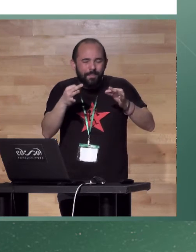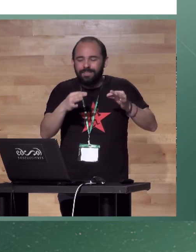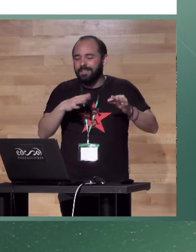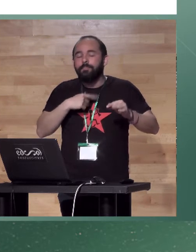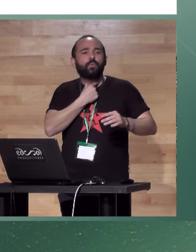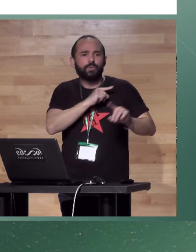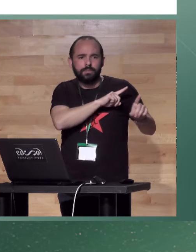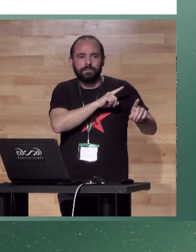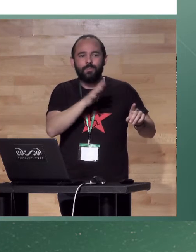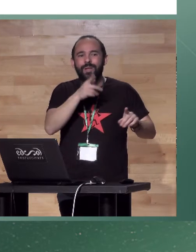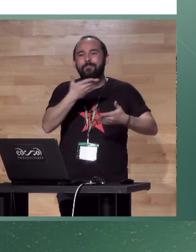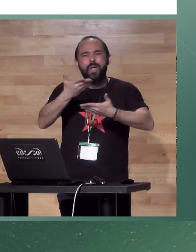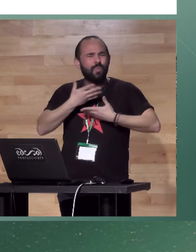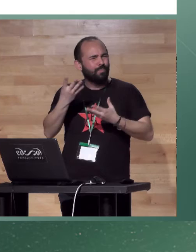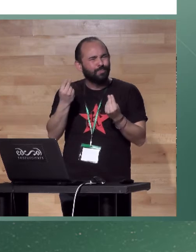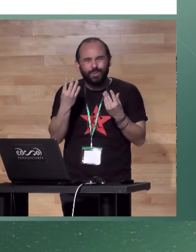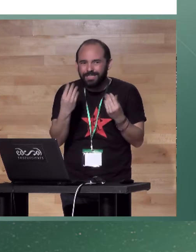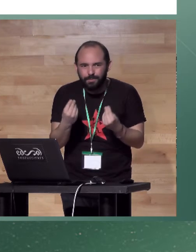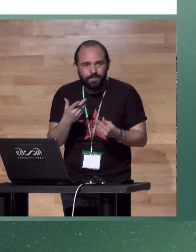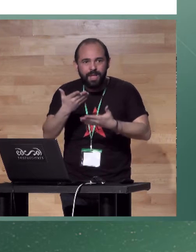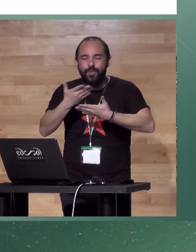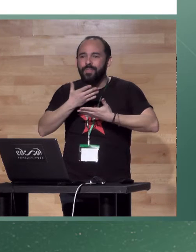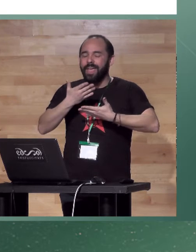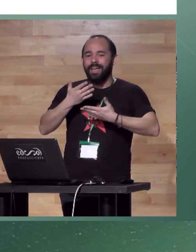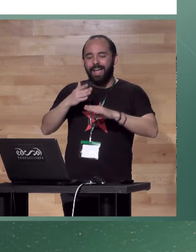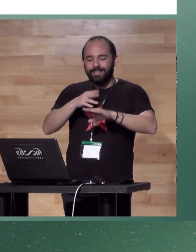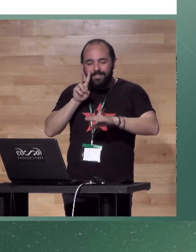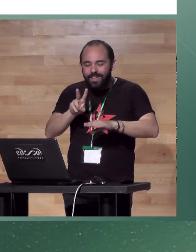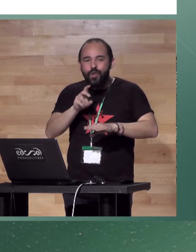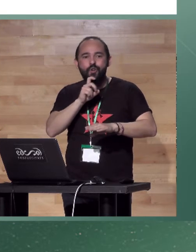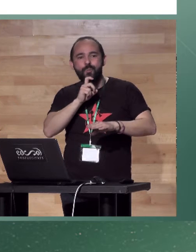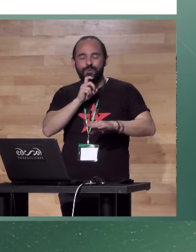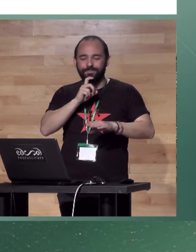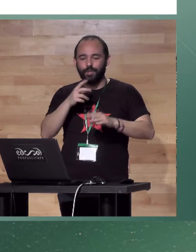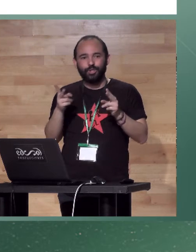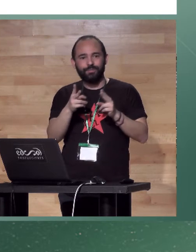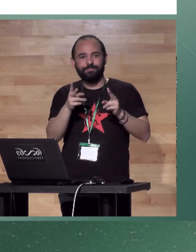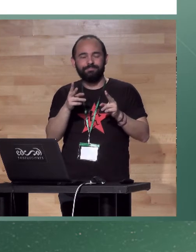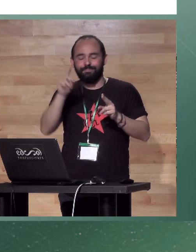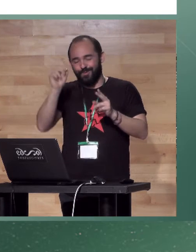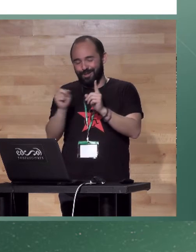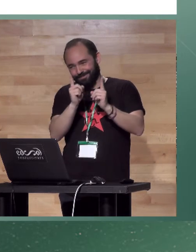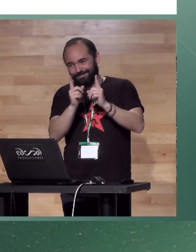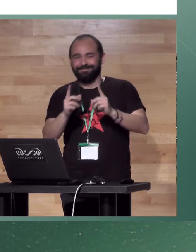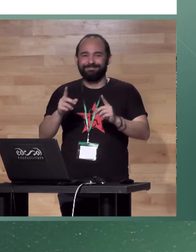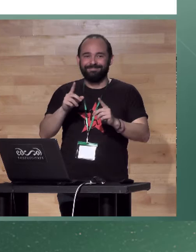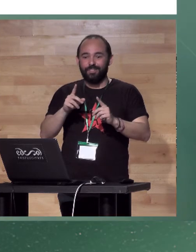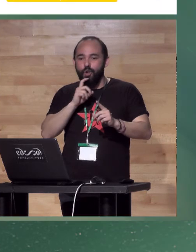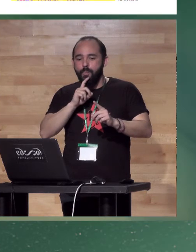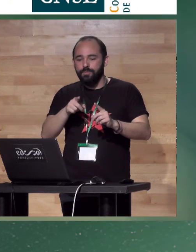Esto lo hago yo, lo he hecho yo. Normalmente me gusta este sistema porque me ayuda muchísimo. Me ayuda para imaginarme